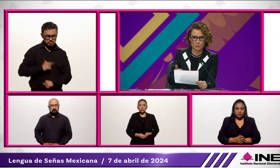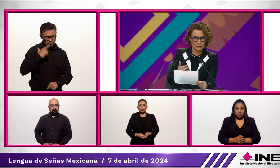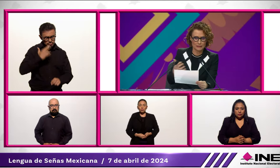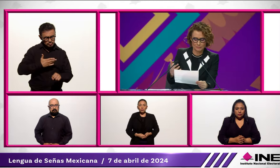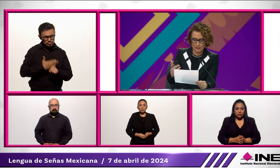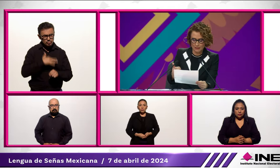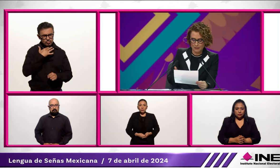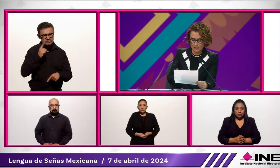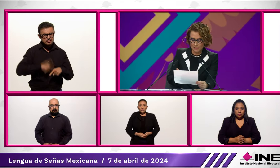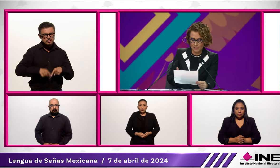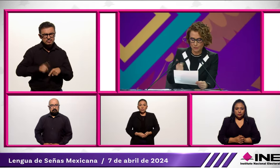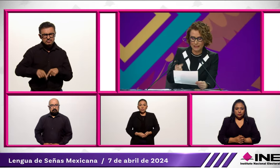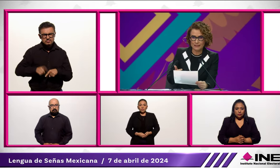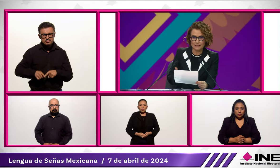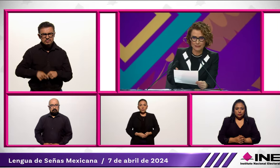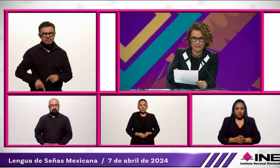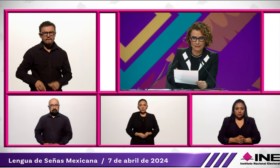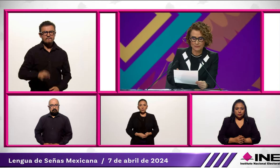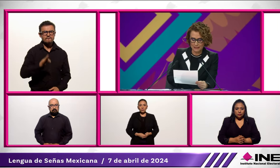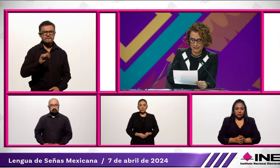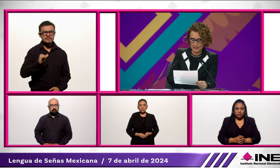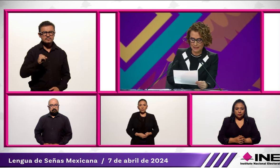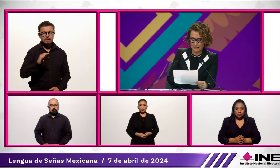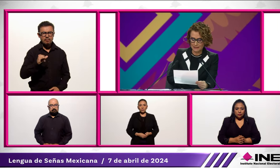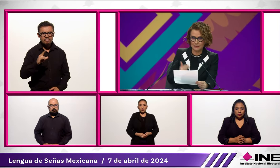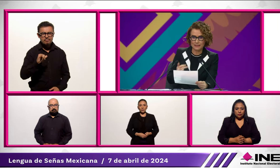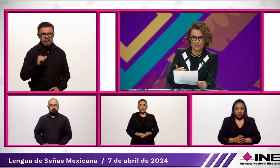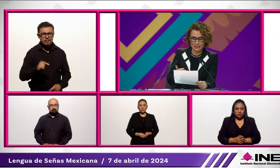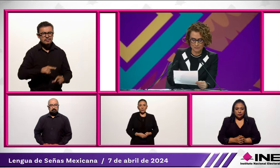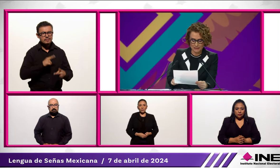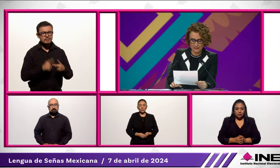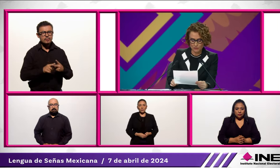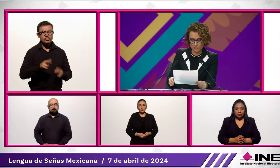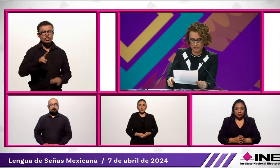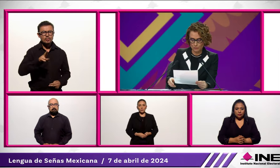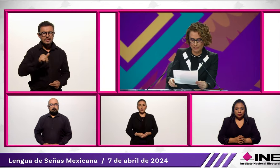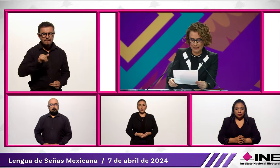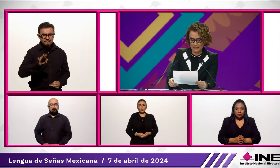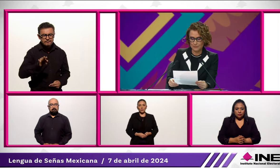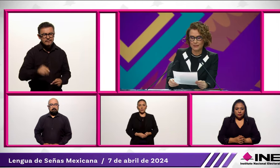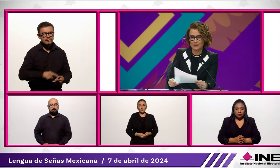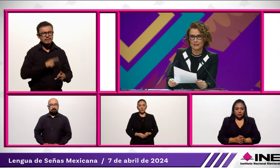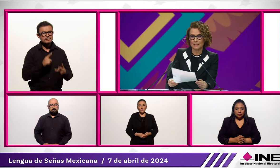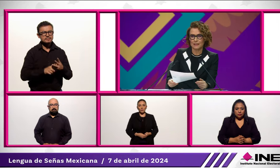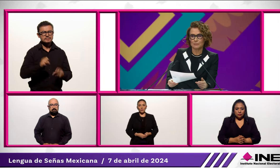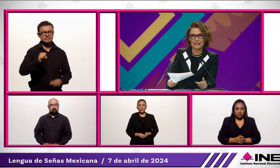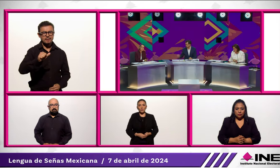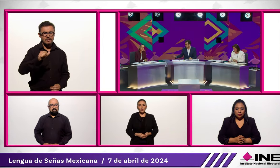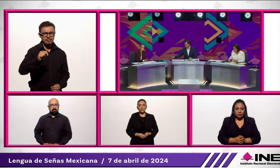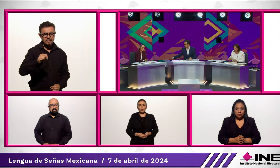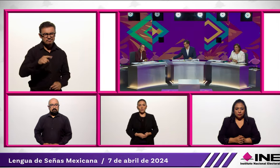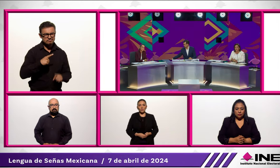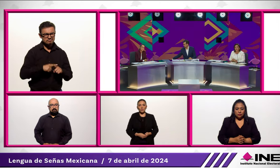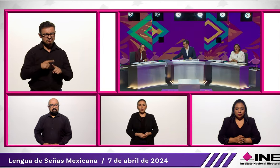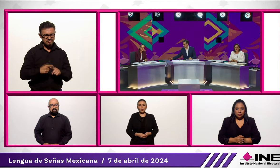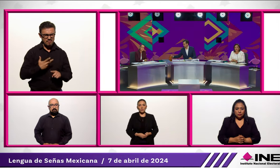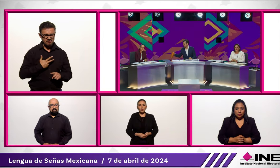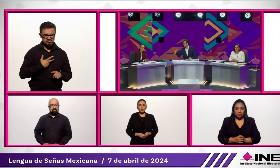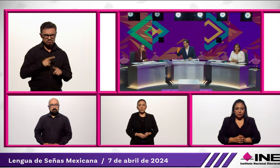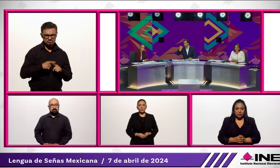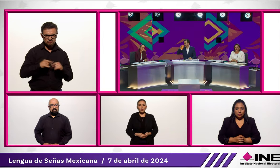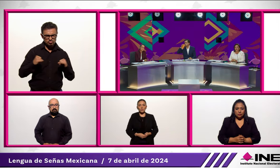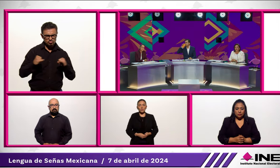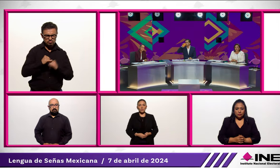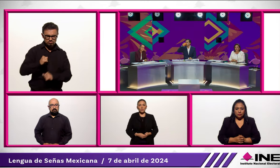de la República, Unidad de Inteligencia Financiera, Sistema de Administración Tributaria, han sido en